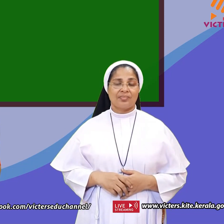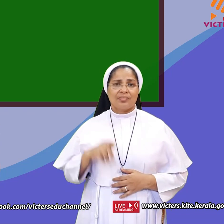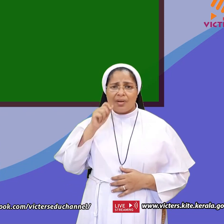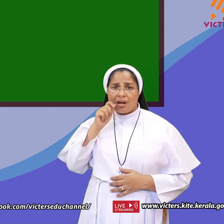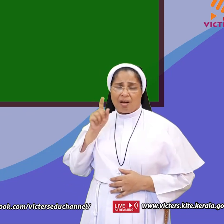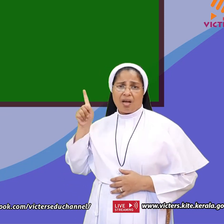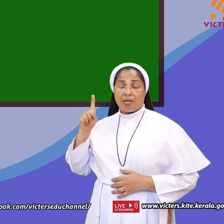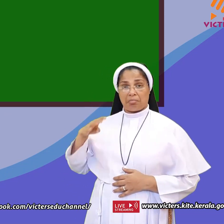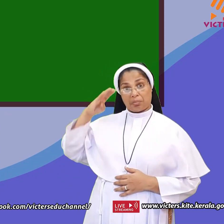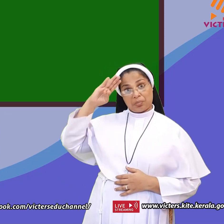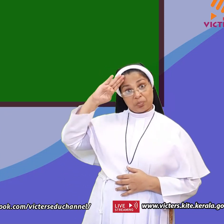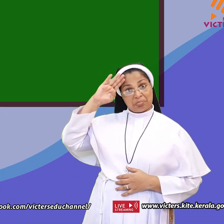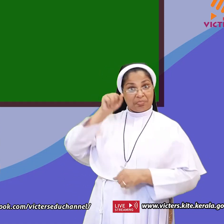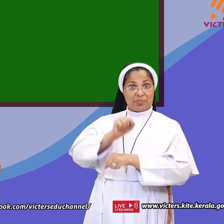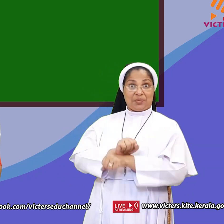അയാളെ പോലീസുകാർ